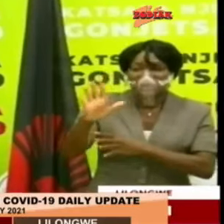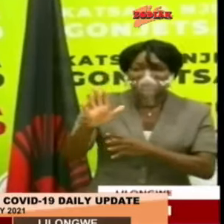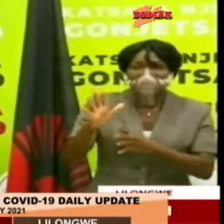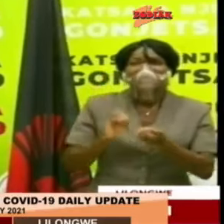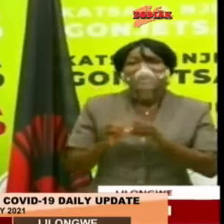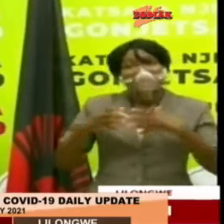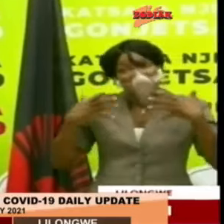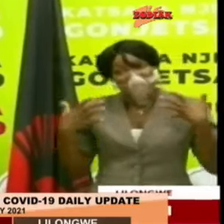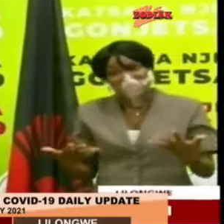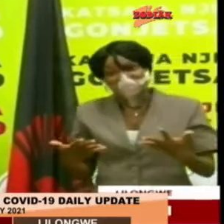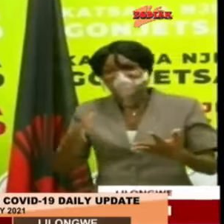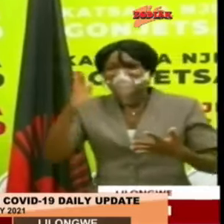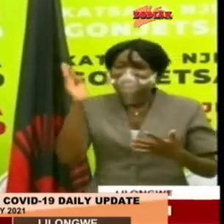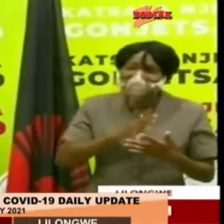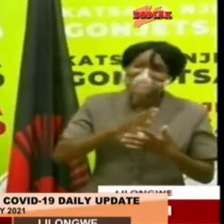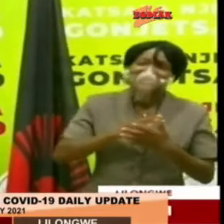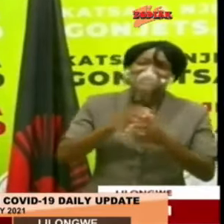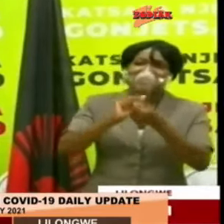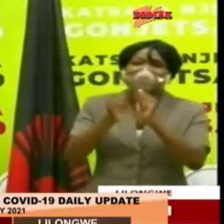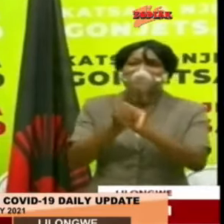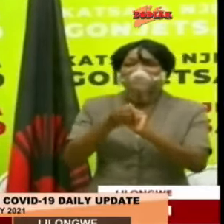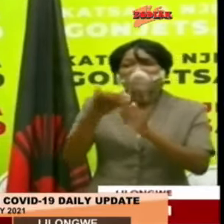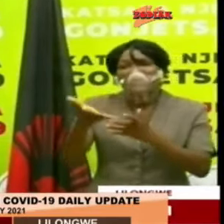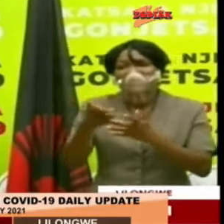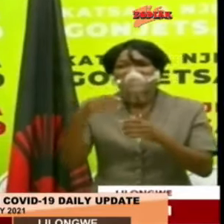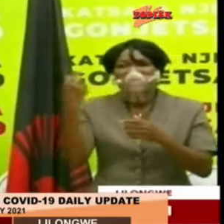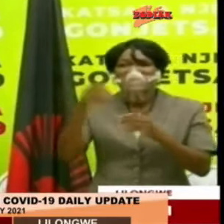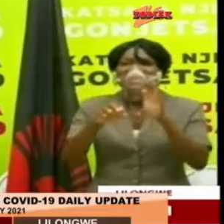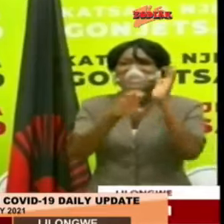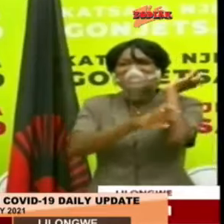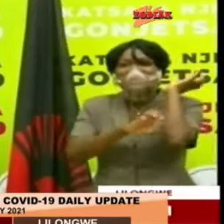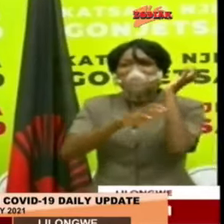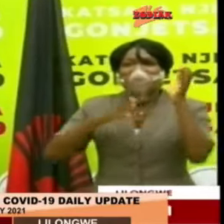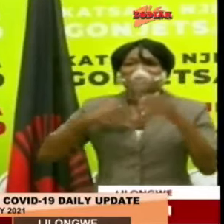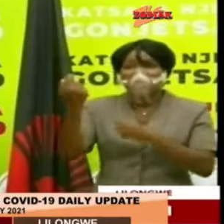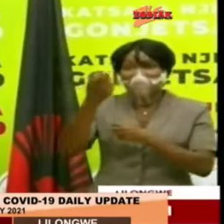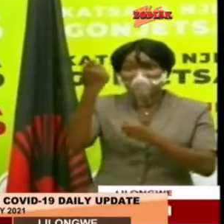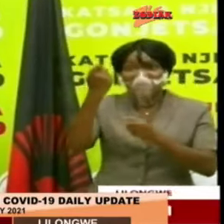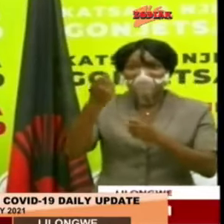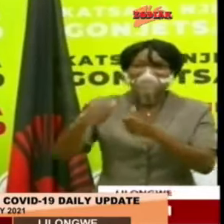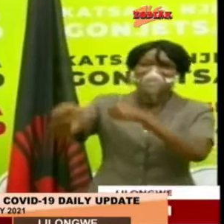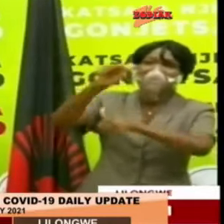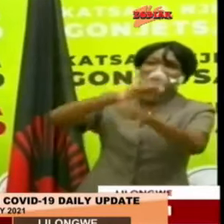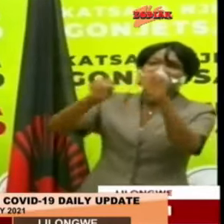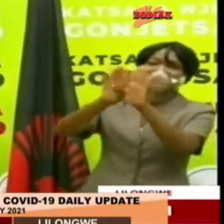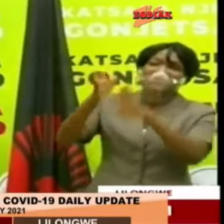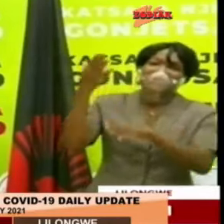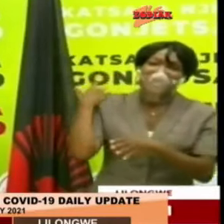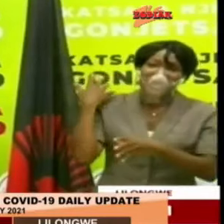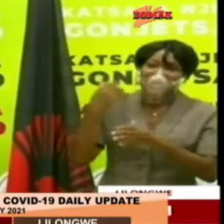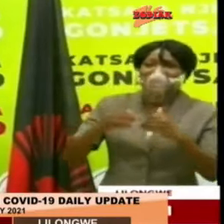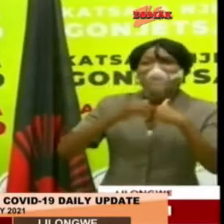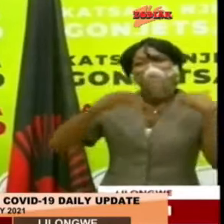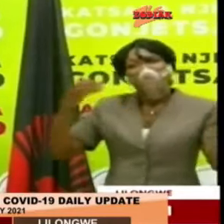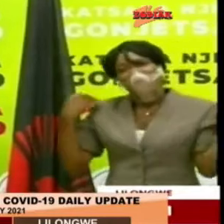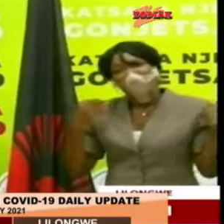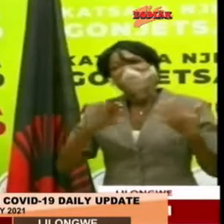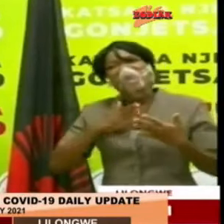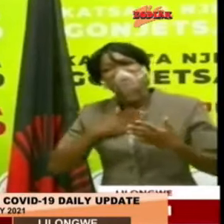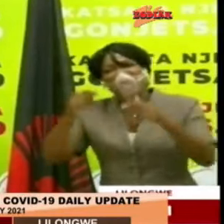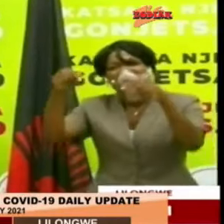ndani ameneyu tithane naye kuti tiwombole dziko lathu tiwombole maufulu athu